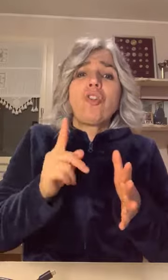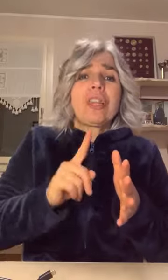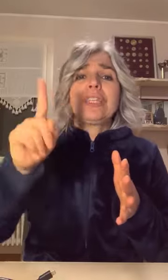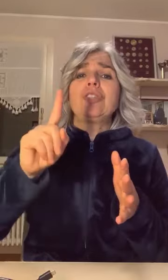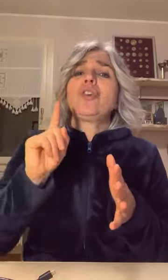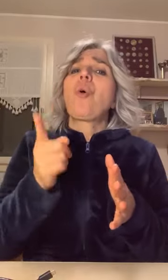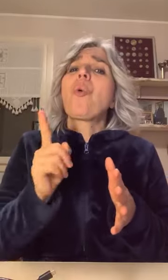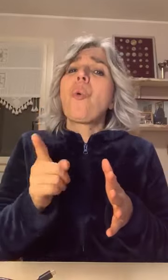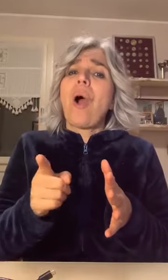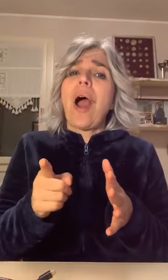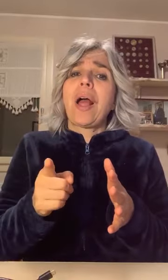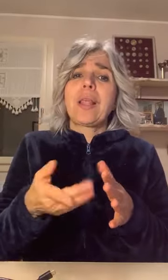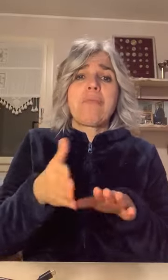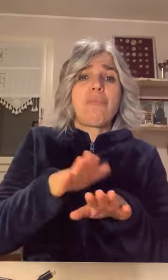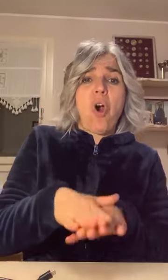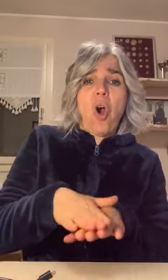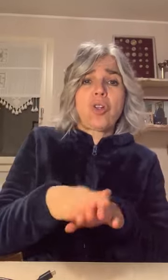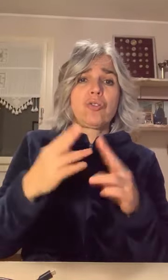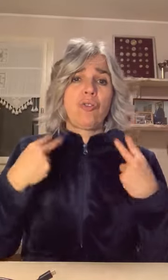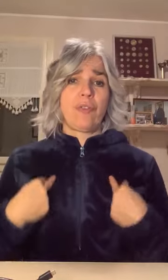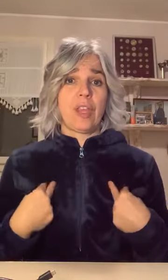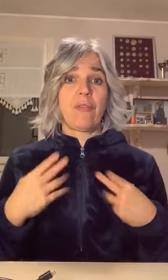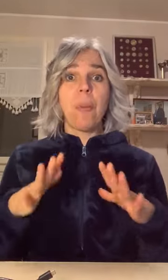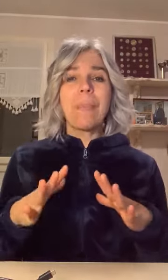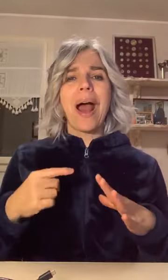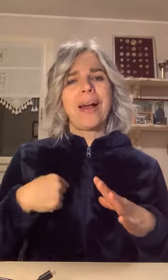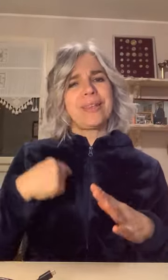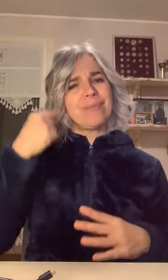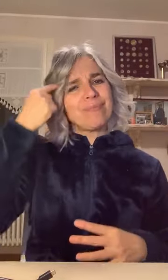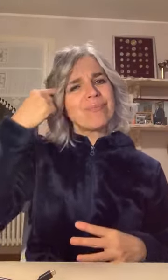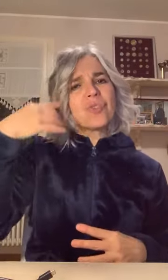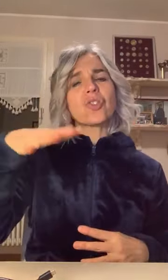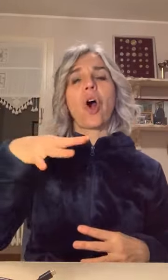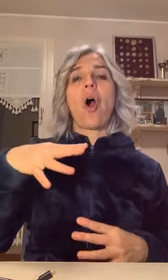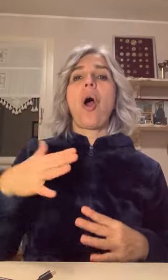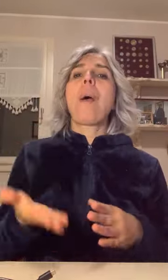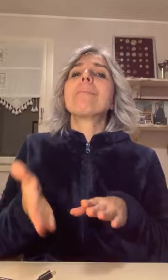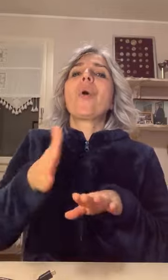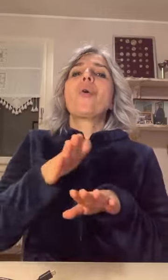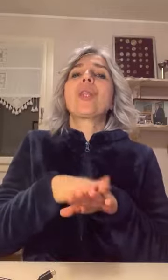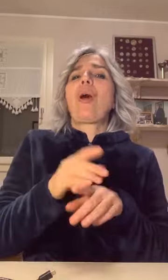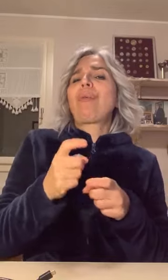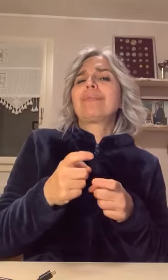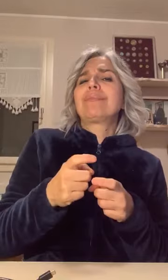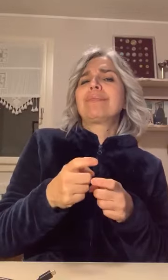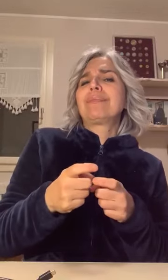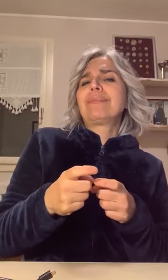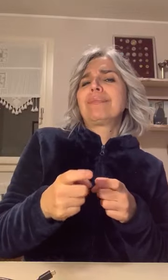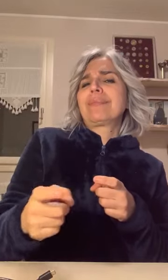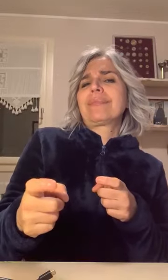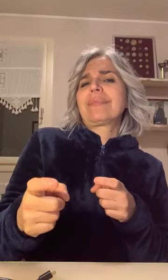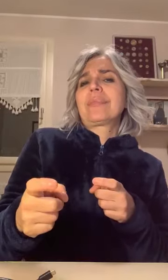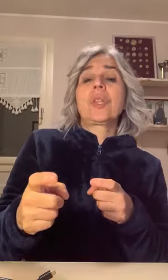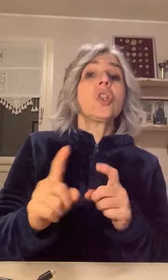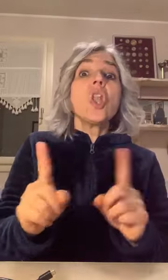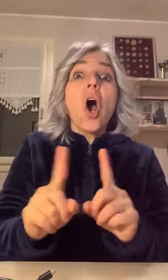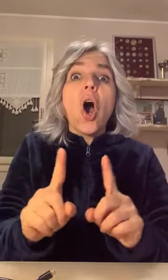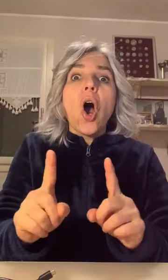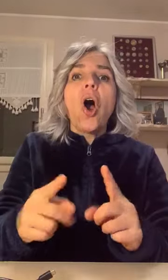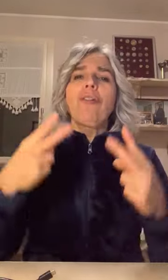io voglio dirvi questo, io non morirò. Sì, perché per il credente la morte non è quella che noi consideriamo